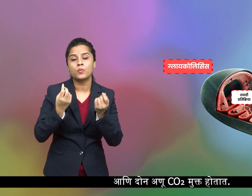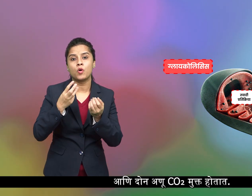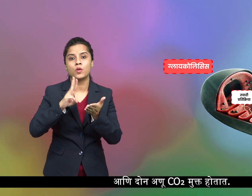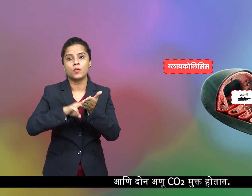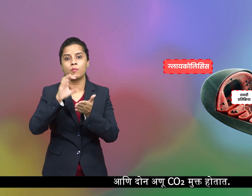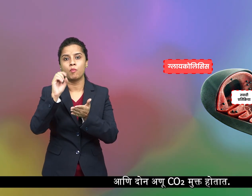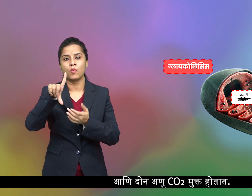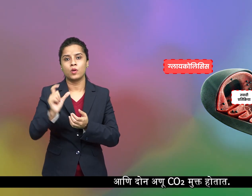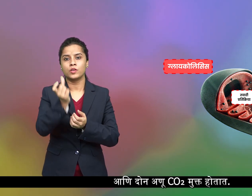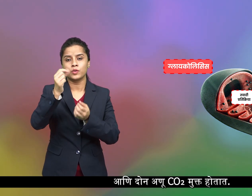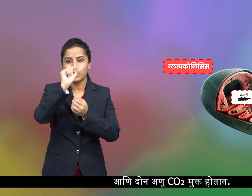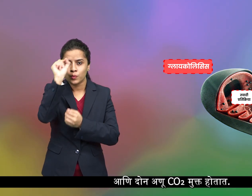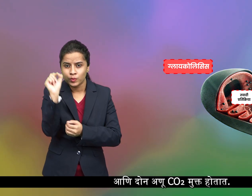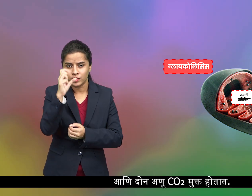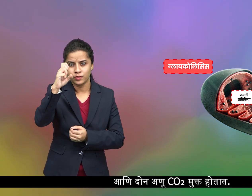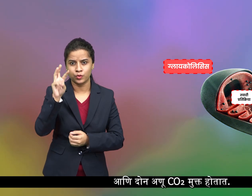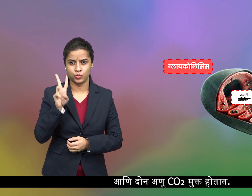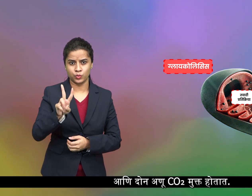आणि 2 अणू CO2 मुक्त होतात.